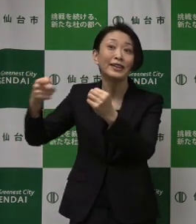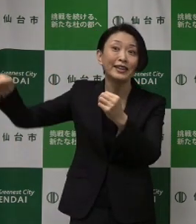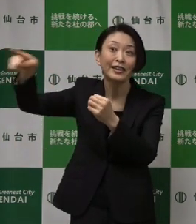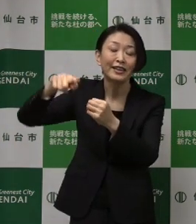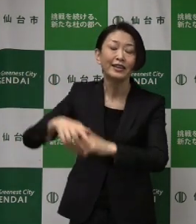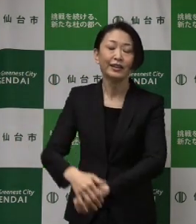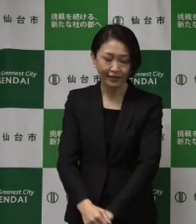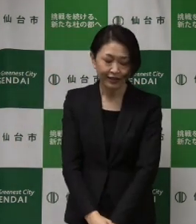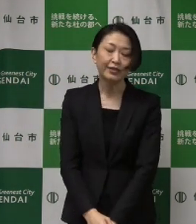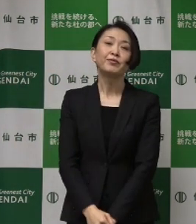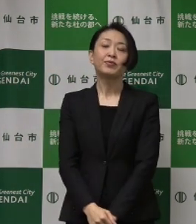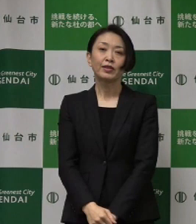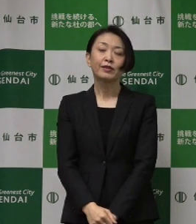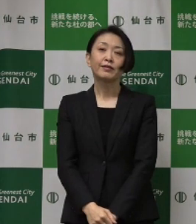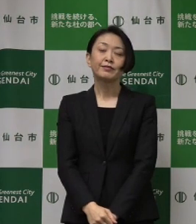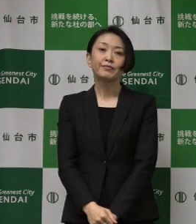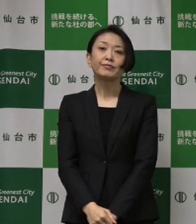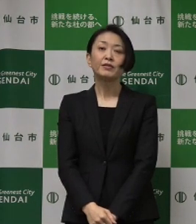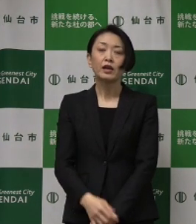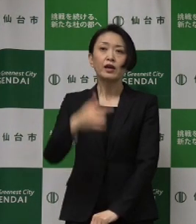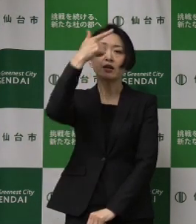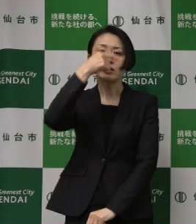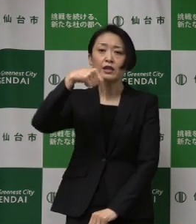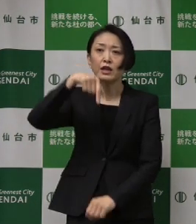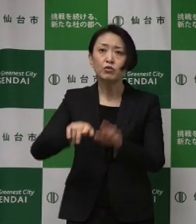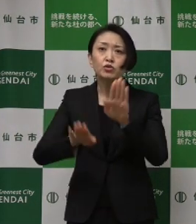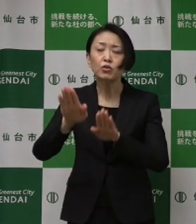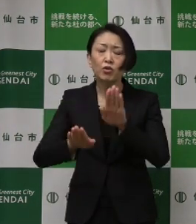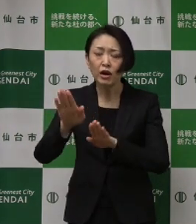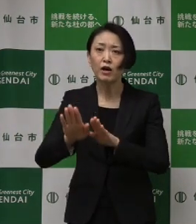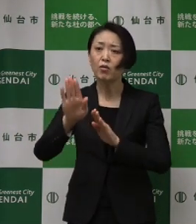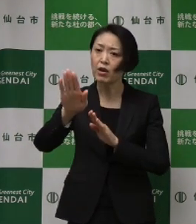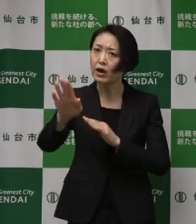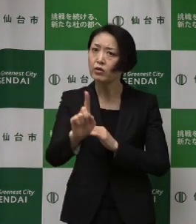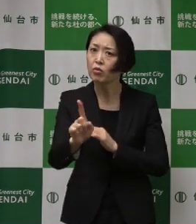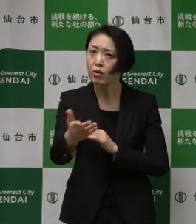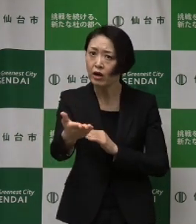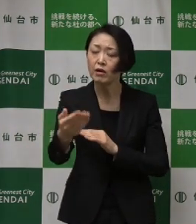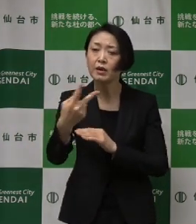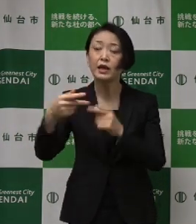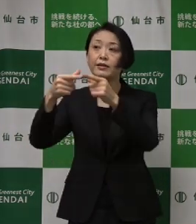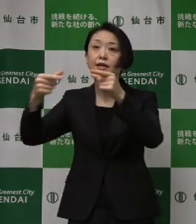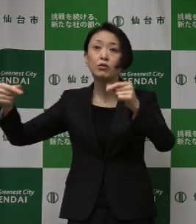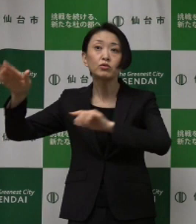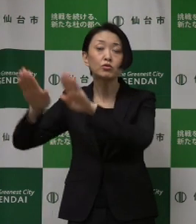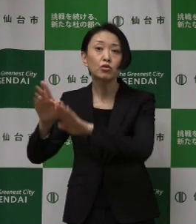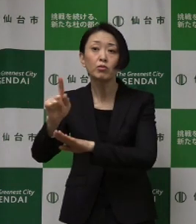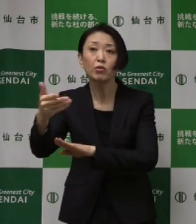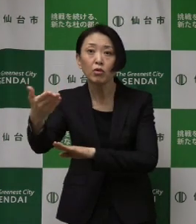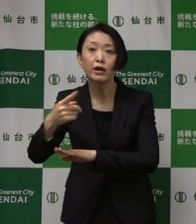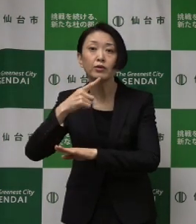合ってるわけですけれども、仙台の状況がまずどうなるのか、そして全国の状況がどうなるのかも含め